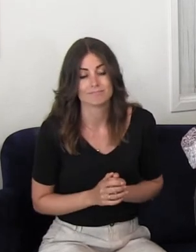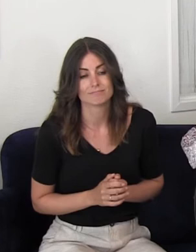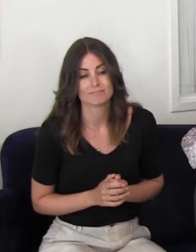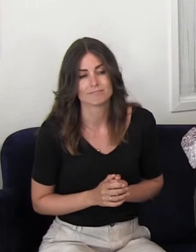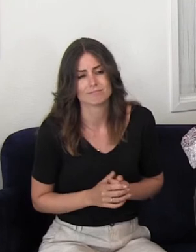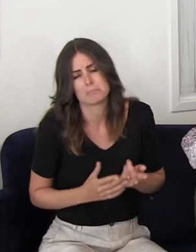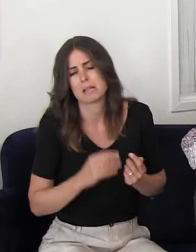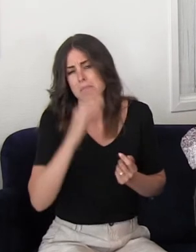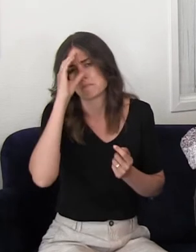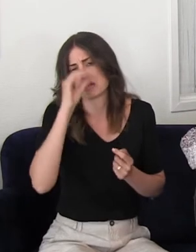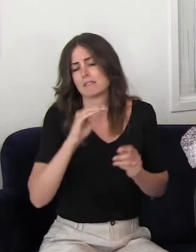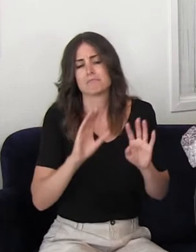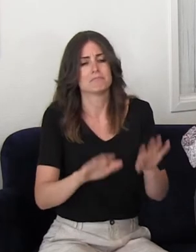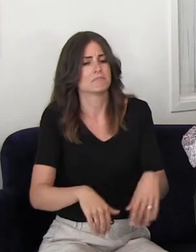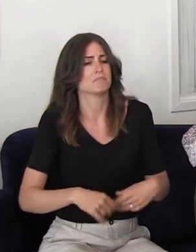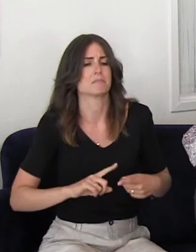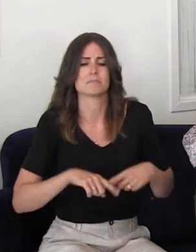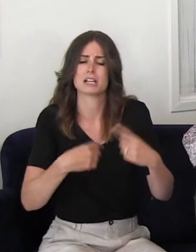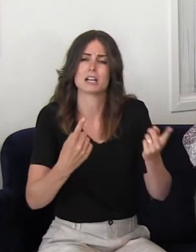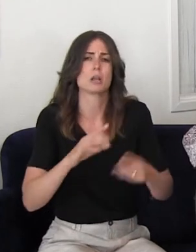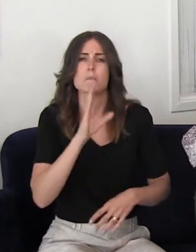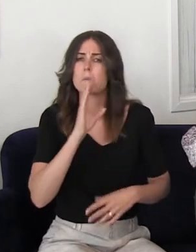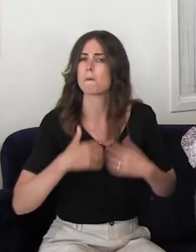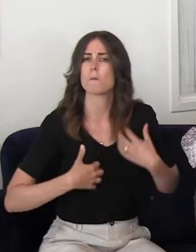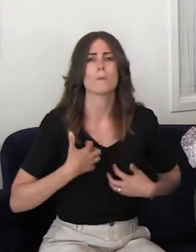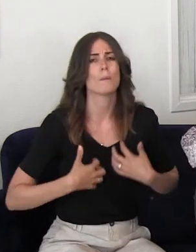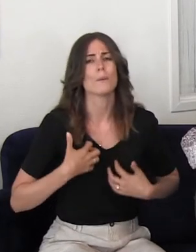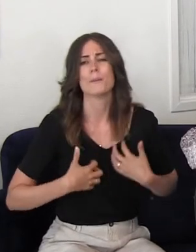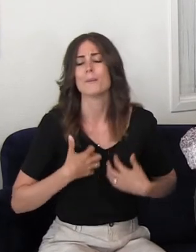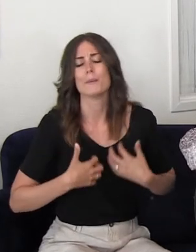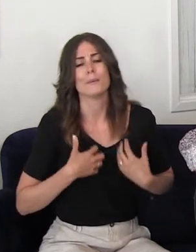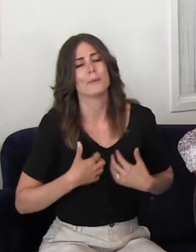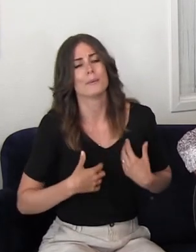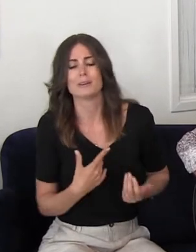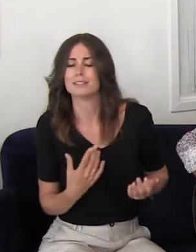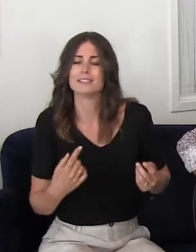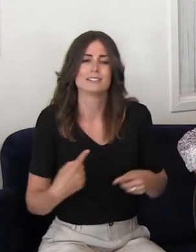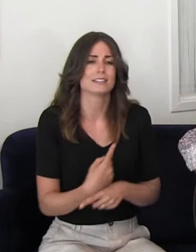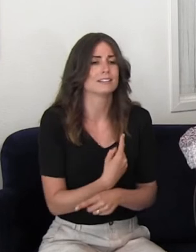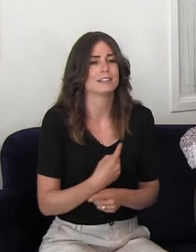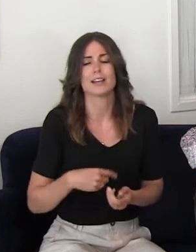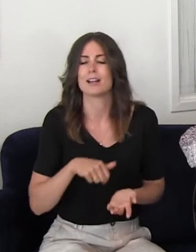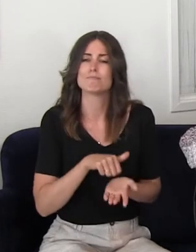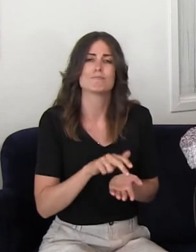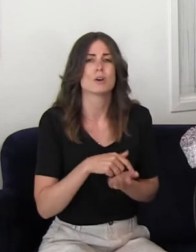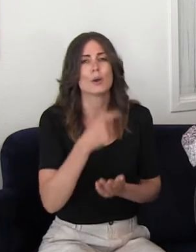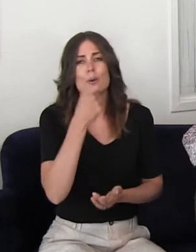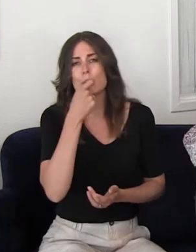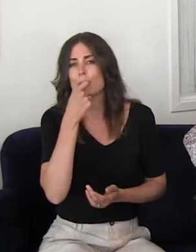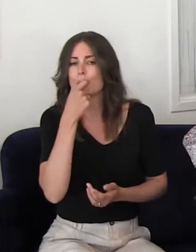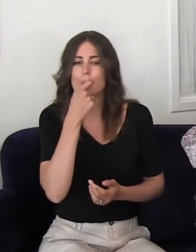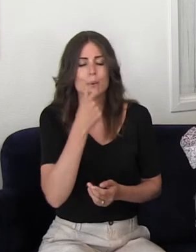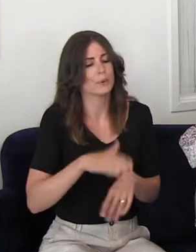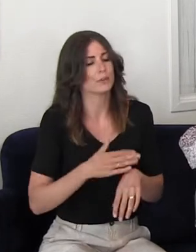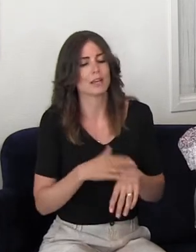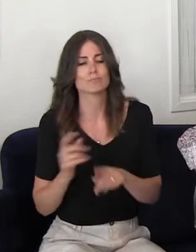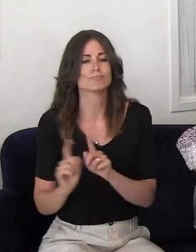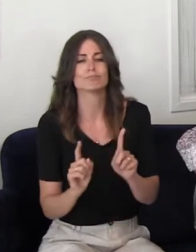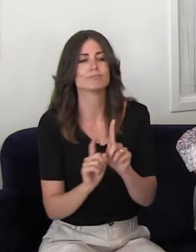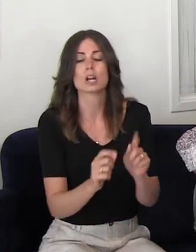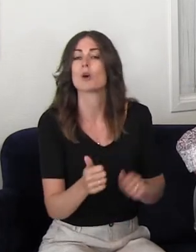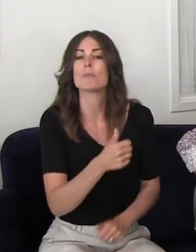Men luffaren är lika glad, grubbel blir man matt. Han visslar på en visa och går med sin katt.